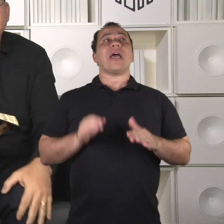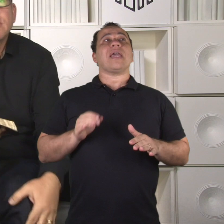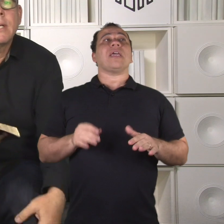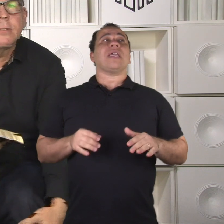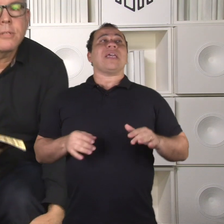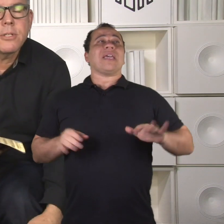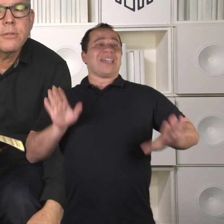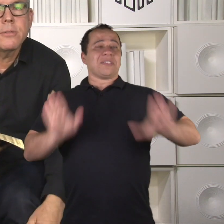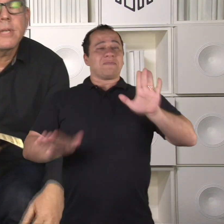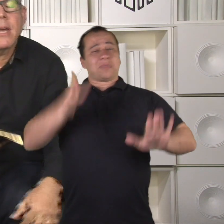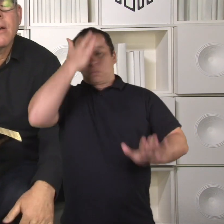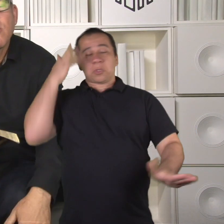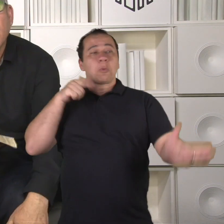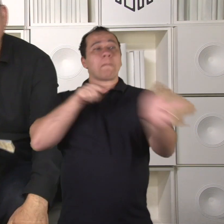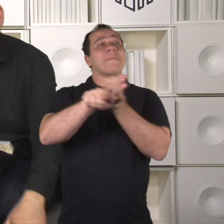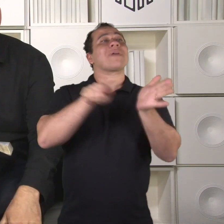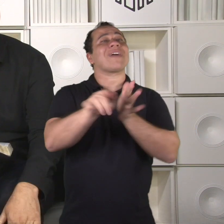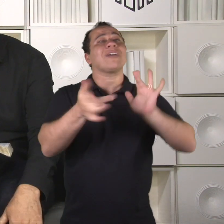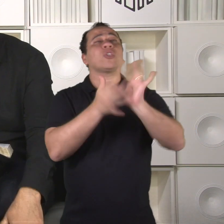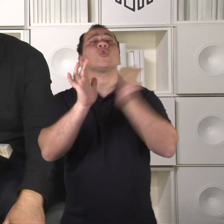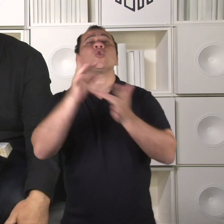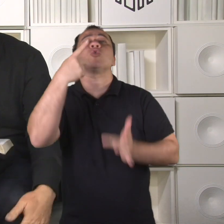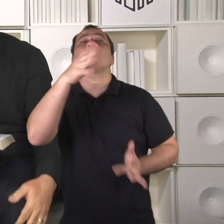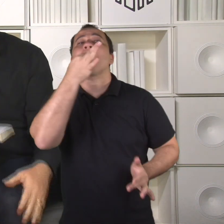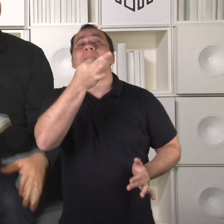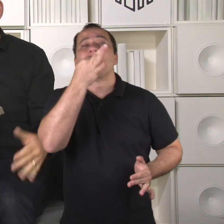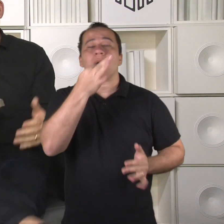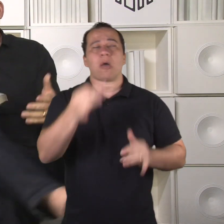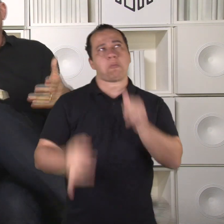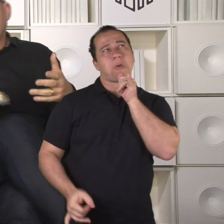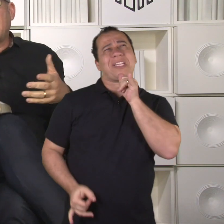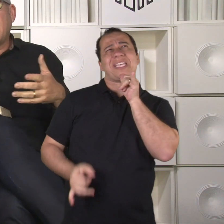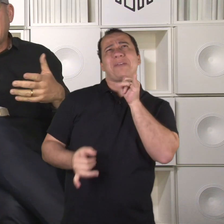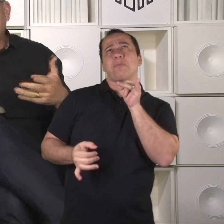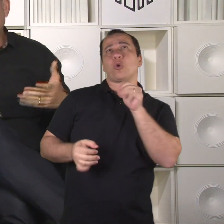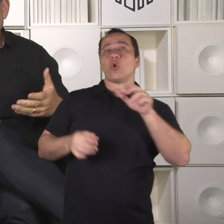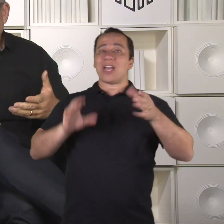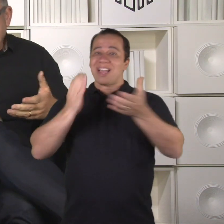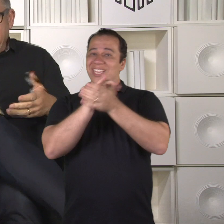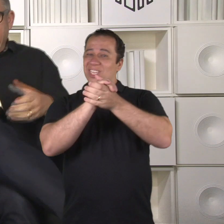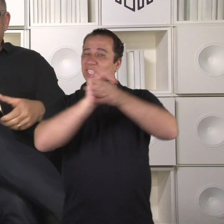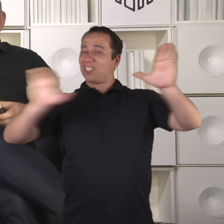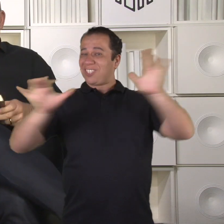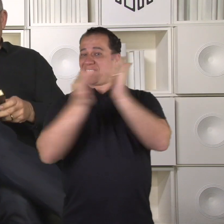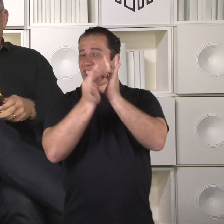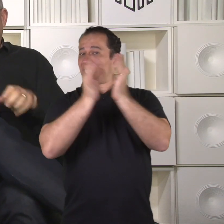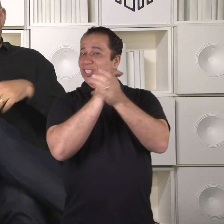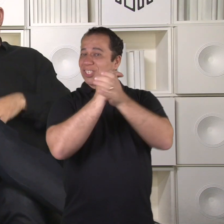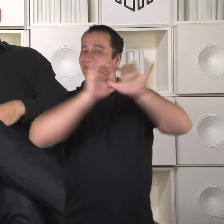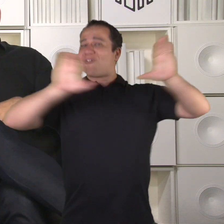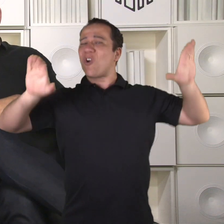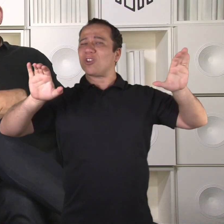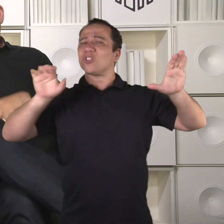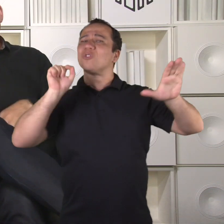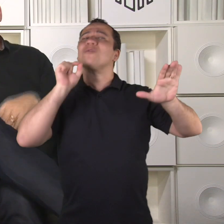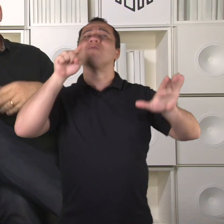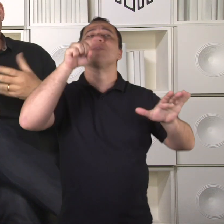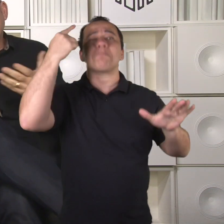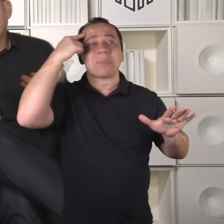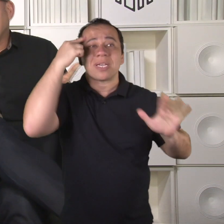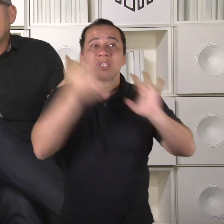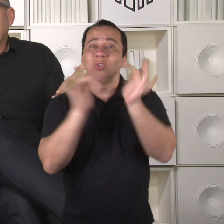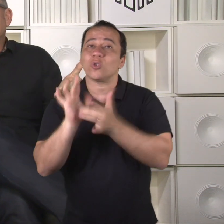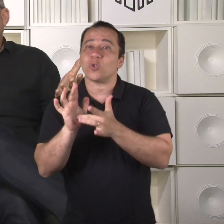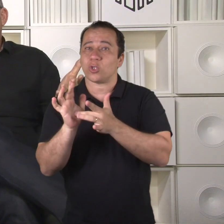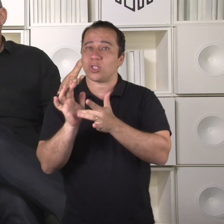estão perguntando se Jesus era contra ou a favor do divórcio. É claro que ele era a favor do divórcio,